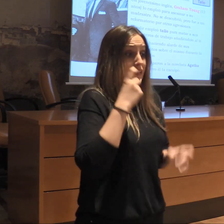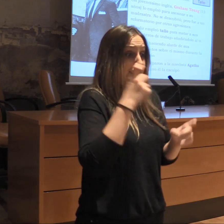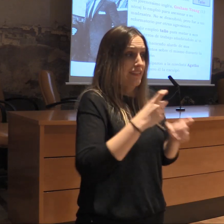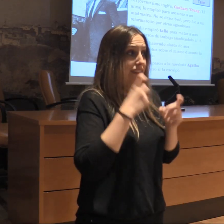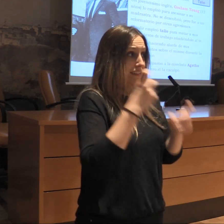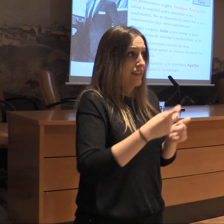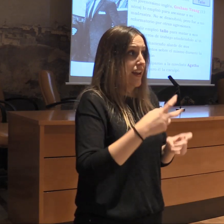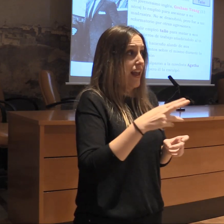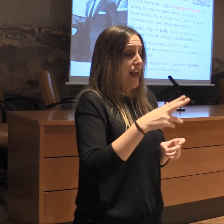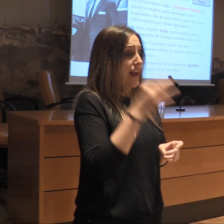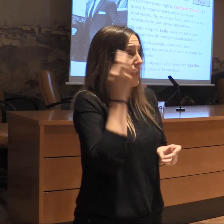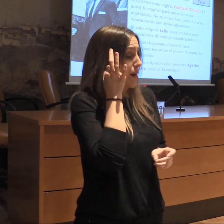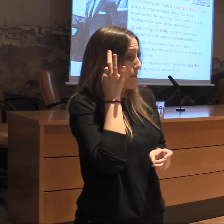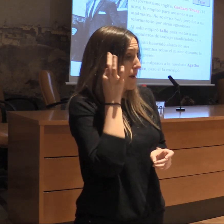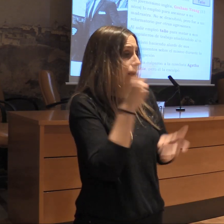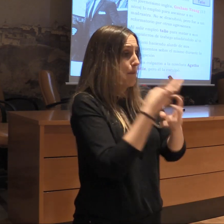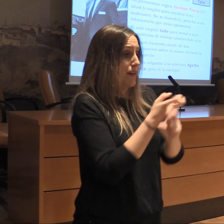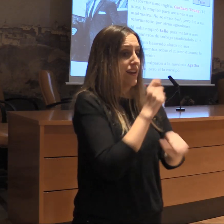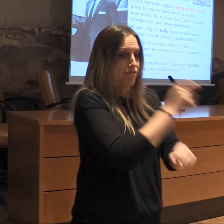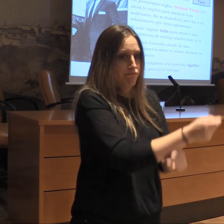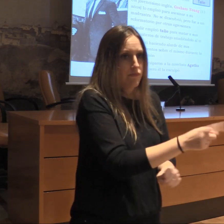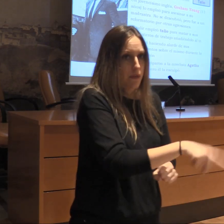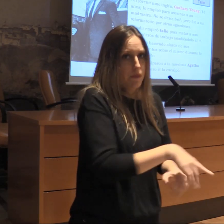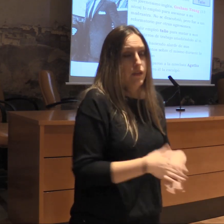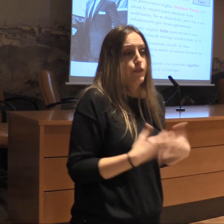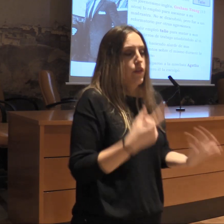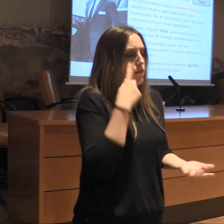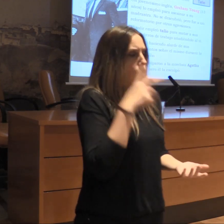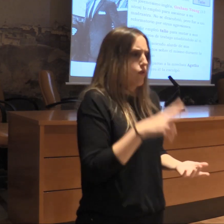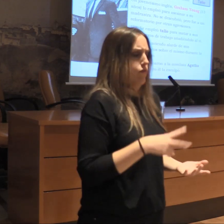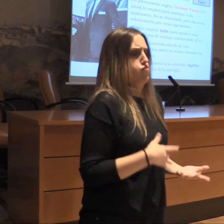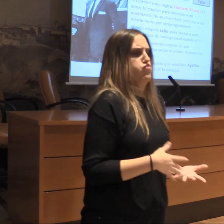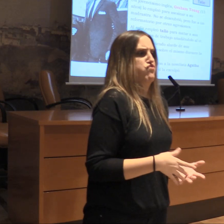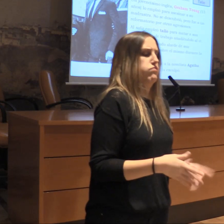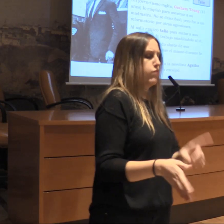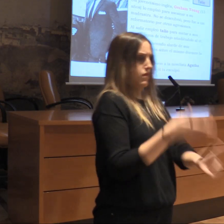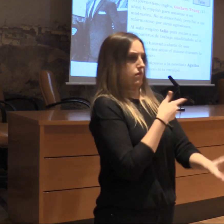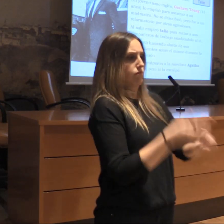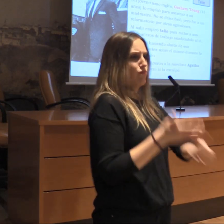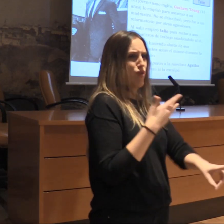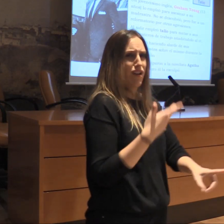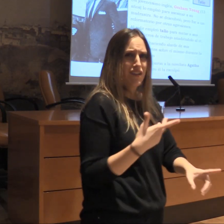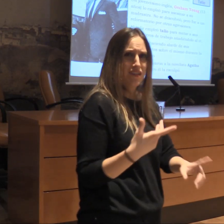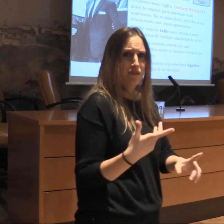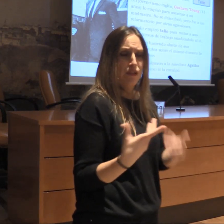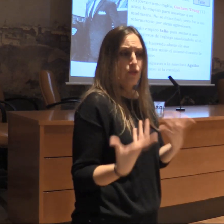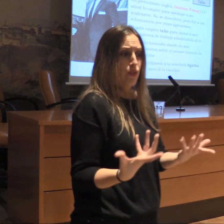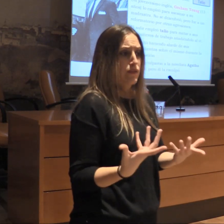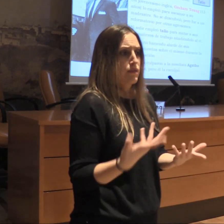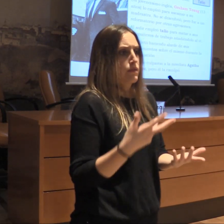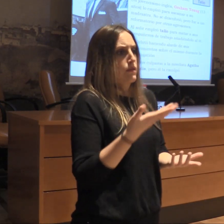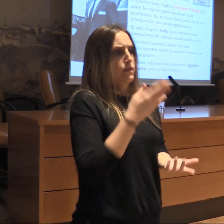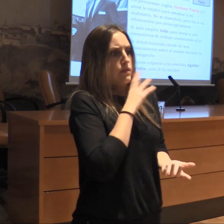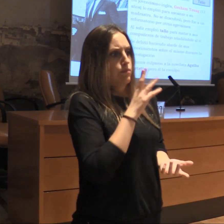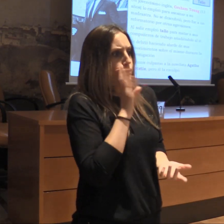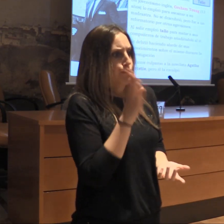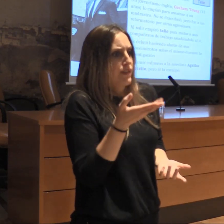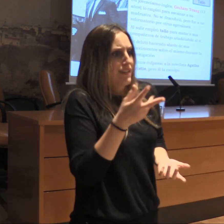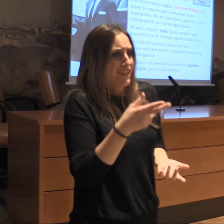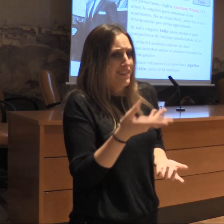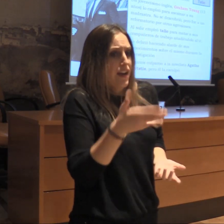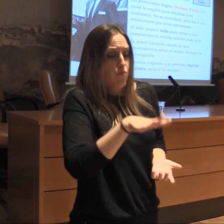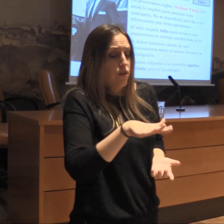amigos en el colegio, entonces vieron que tenía, bueno, unas tendencias muy agresivas. La muerte de su madrastra no fue